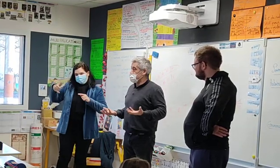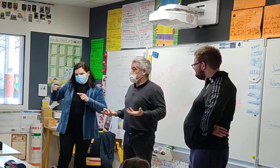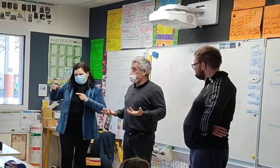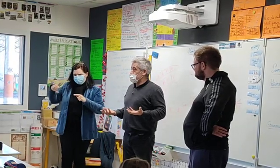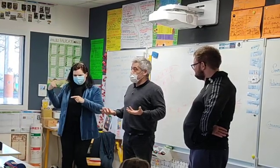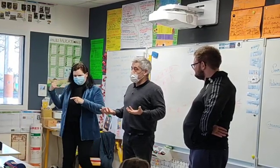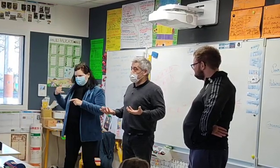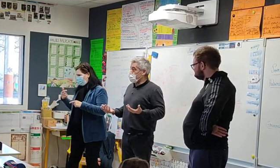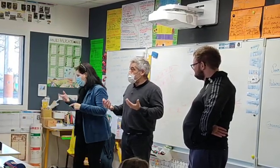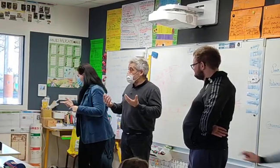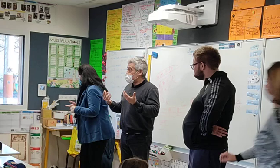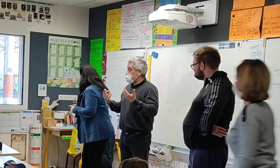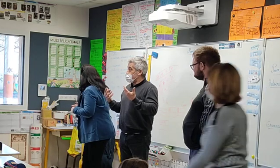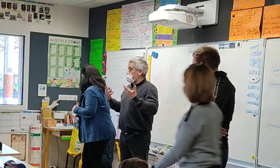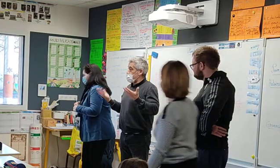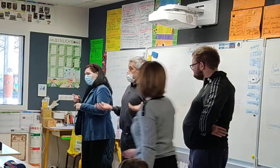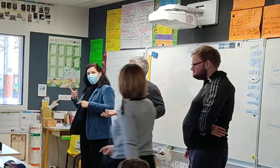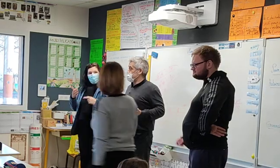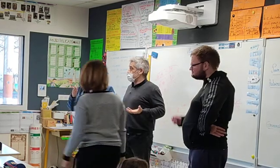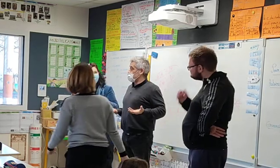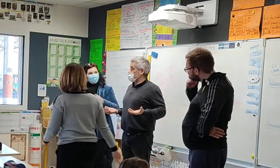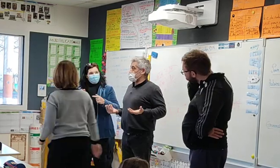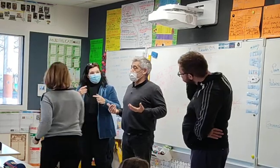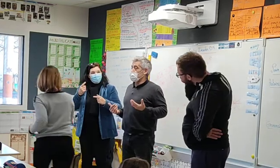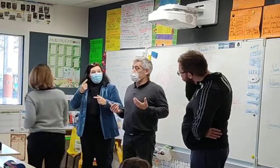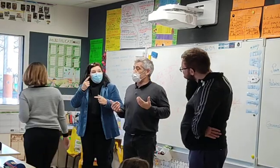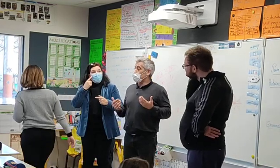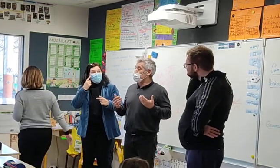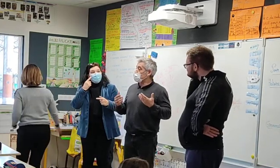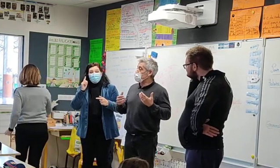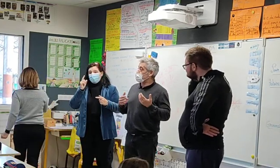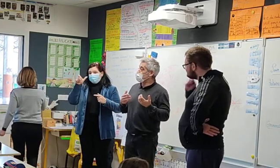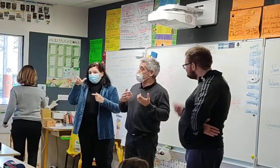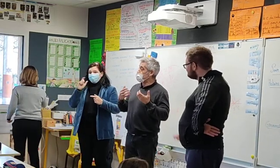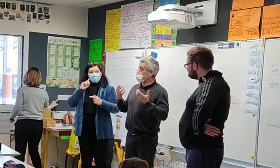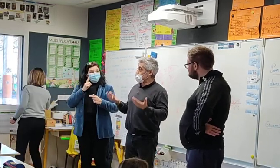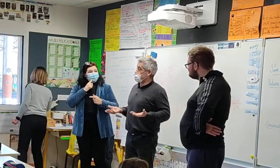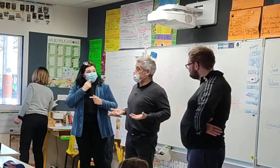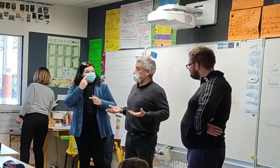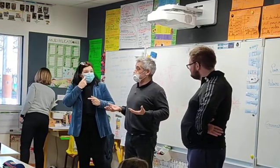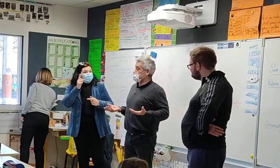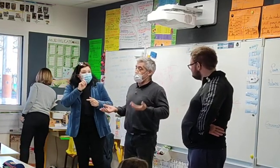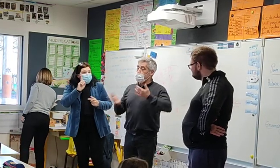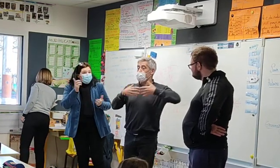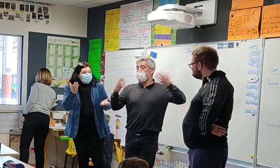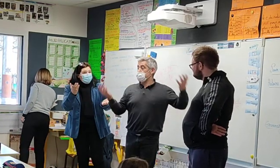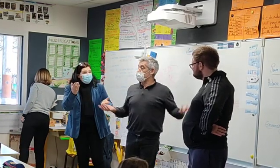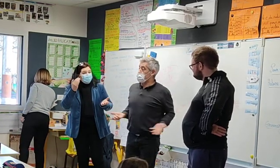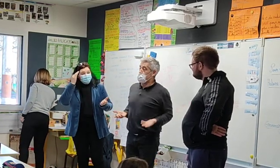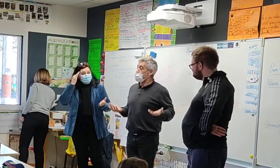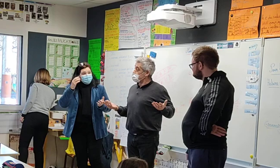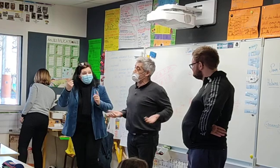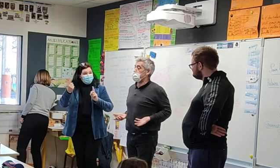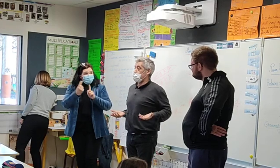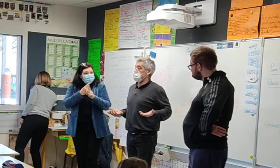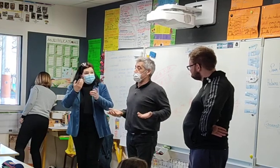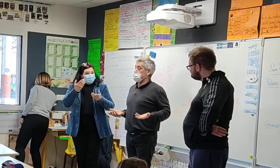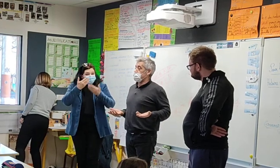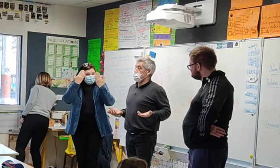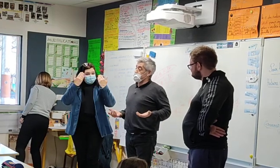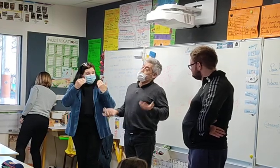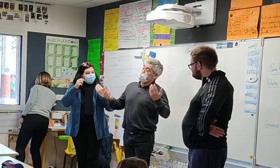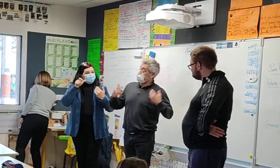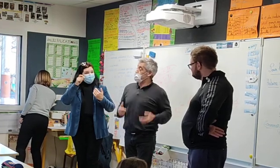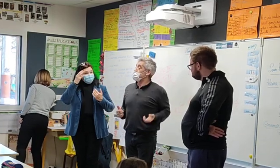ce qu'on ne peut pas voir. Ou ce dont on ne se doute pas. Quand on croise Thomas, on ne sait pas.